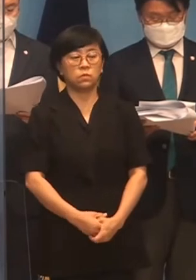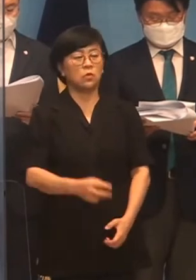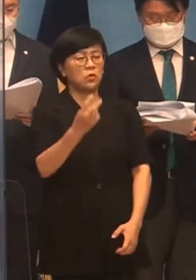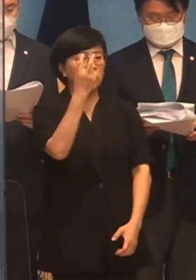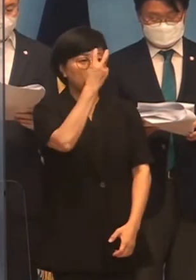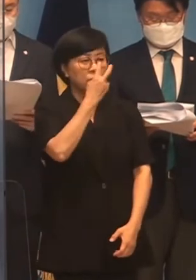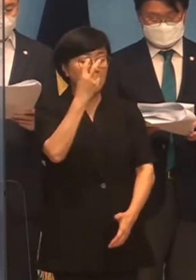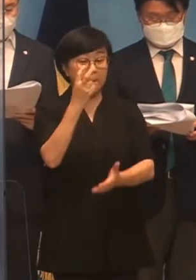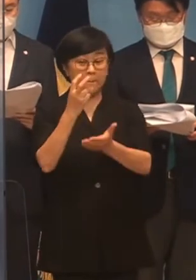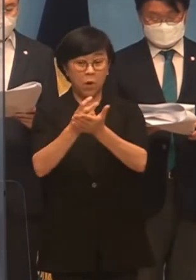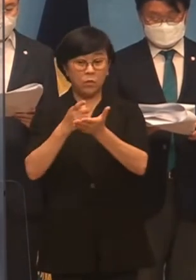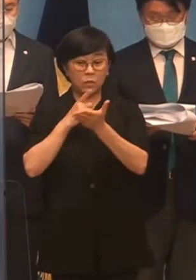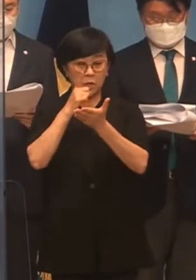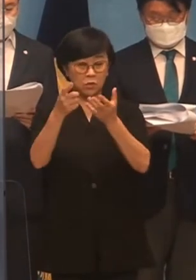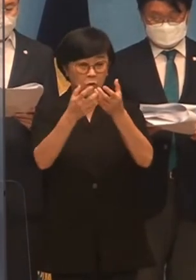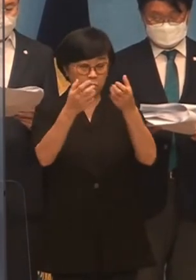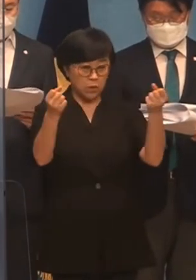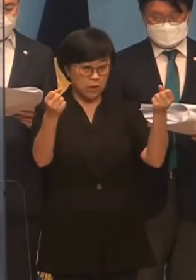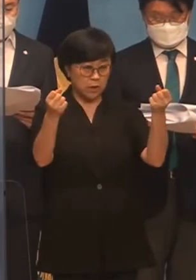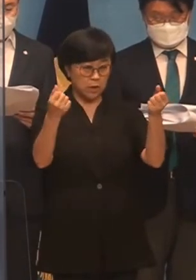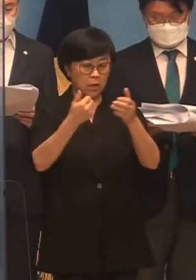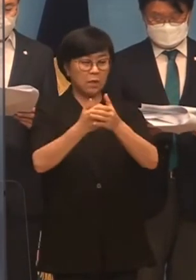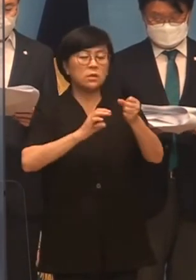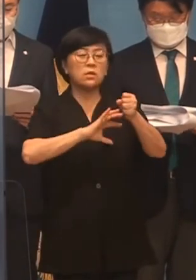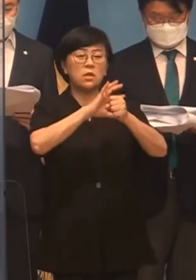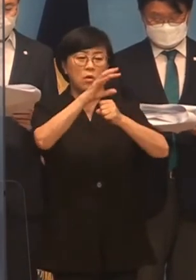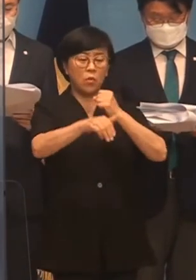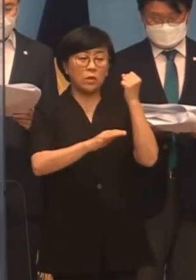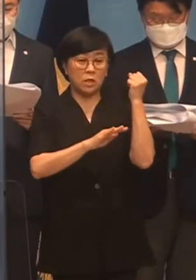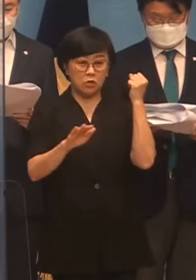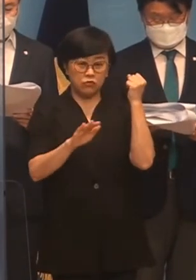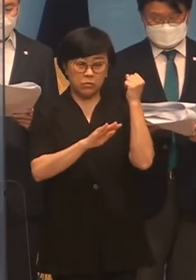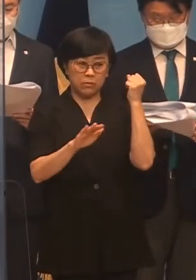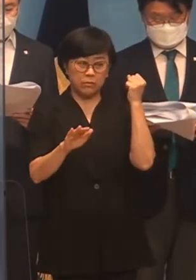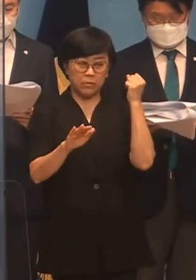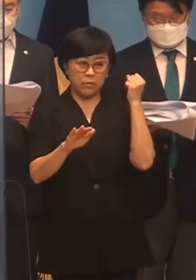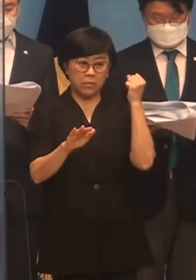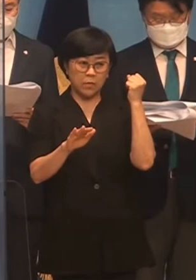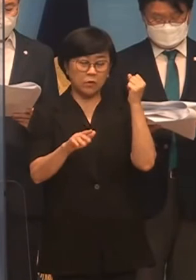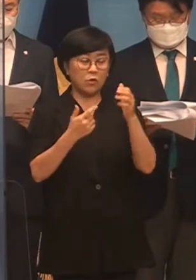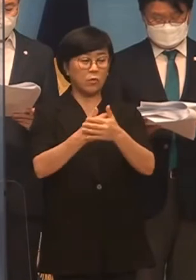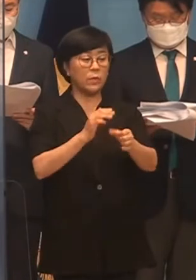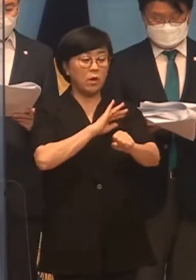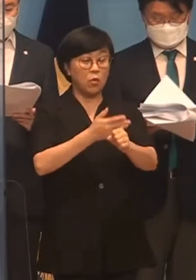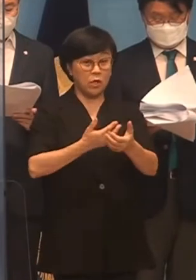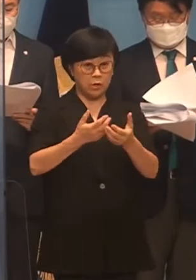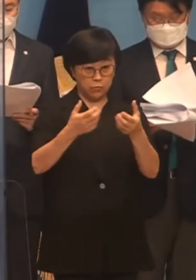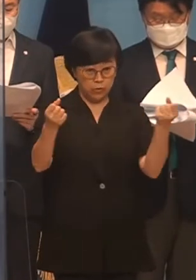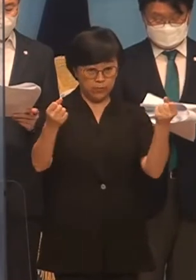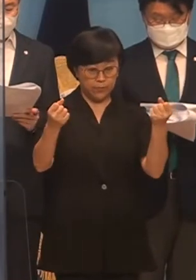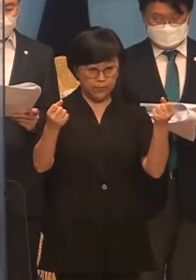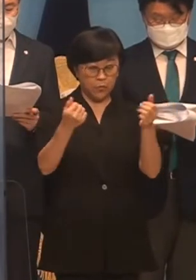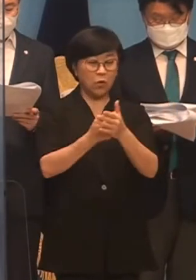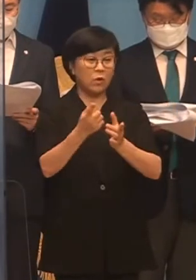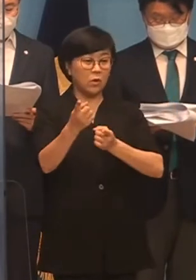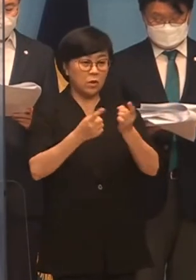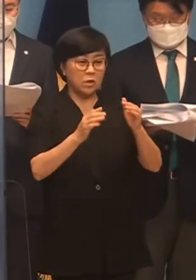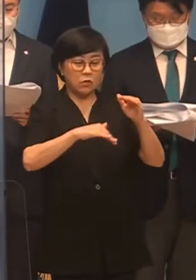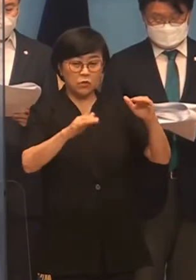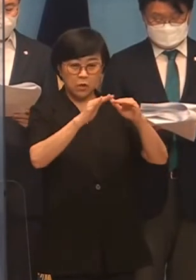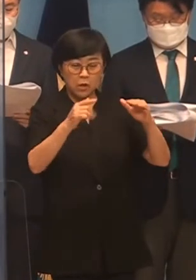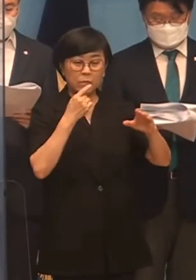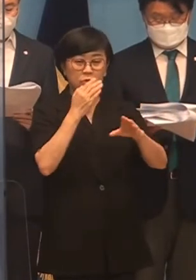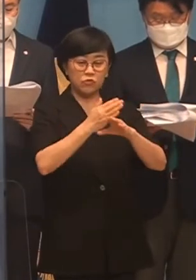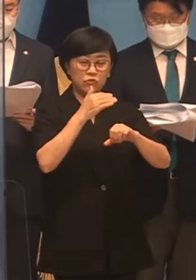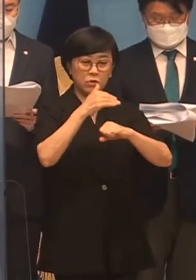수사 기소 분리는 글로벌 스탠다드입니다. 형사사법제도의 분권, 견제와 균형의 민주주의 원리가